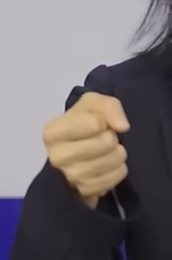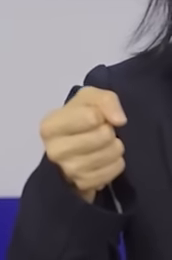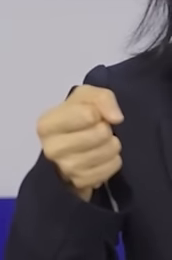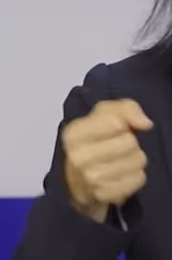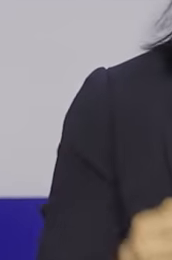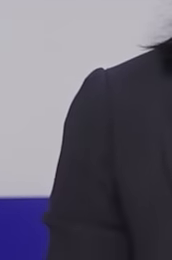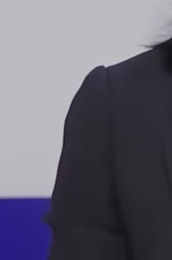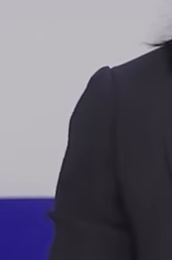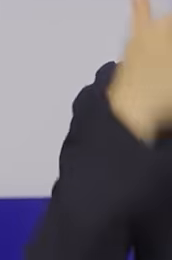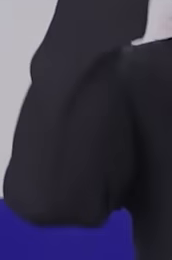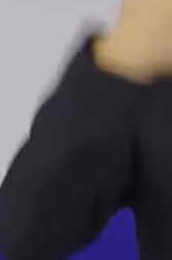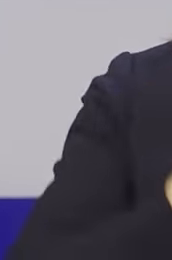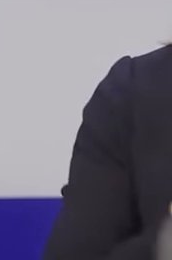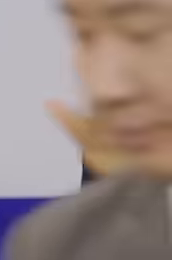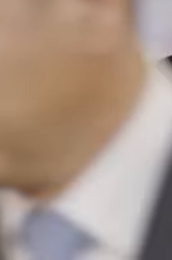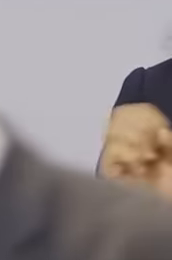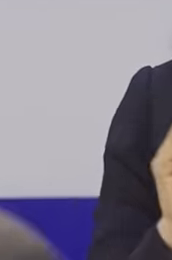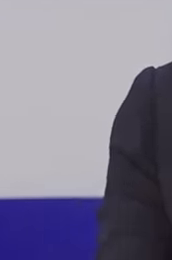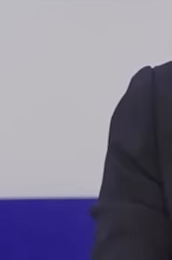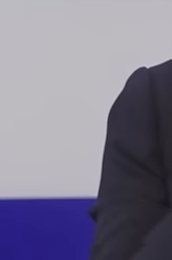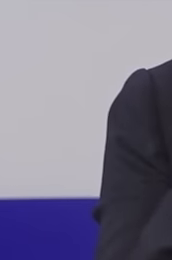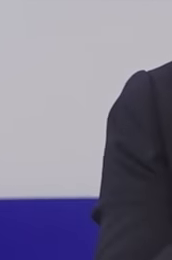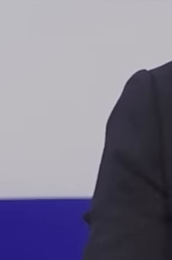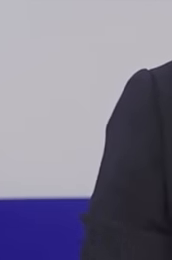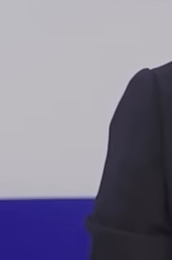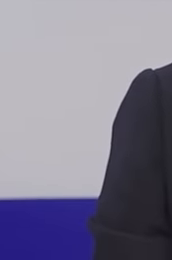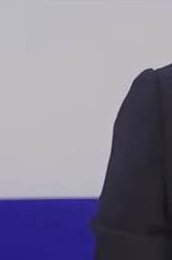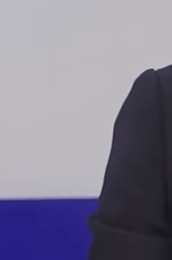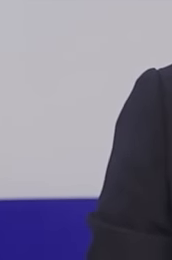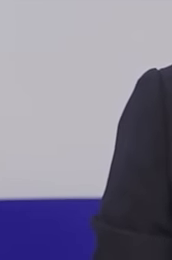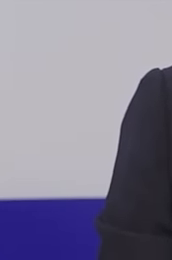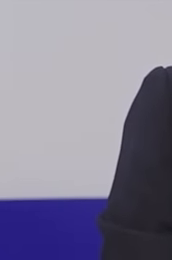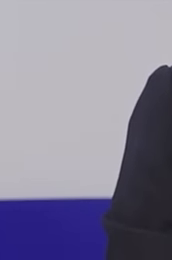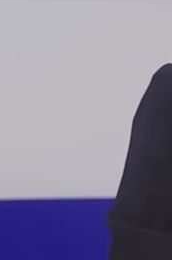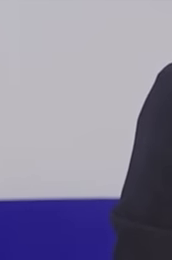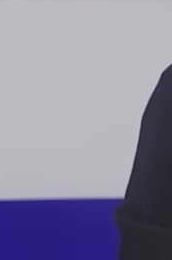맨 앞에 계신 우리 이데일리 이수빈 기자님 질문하시겠습니다.